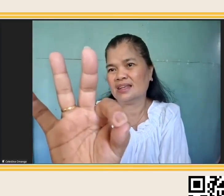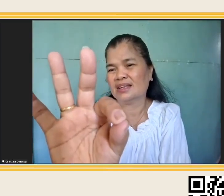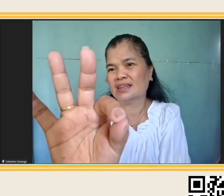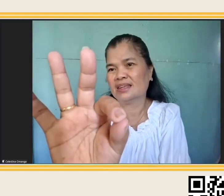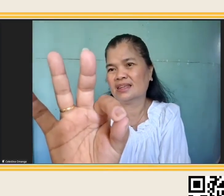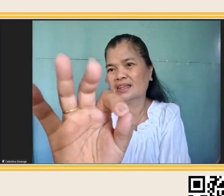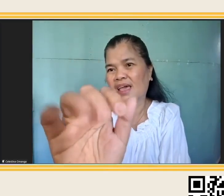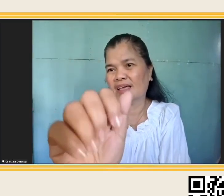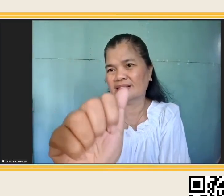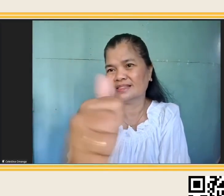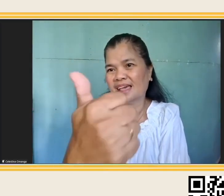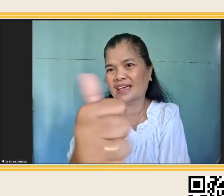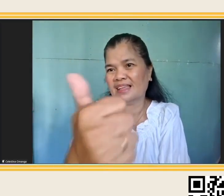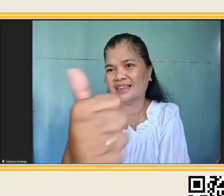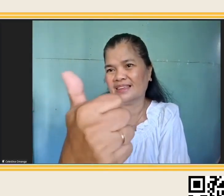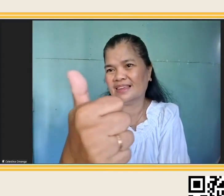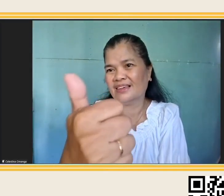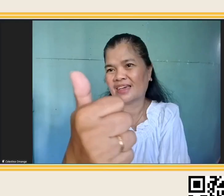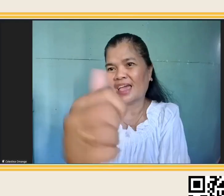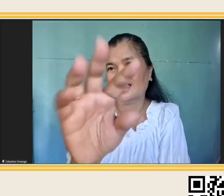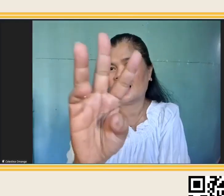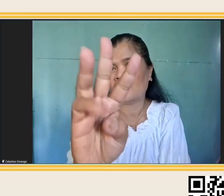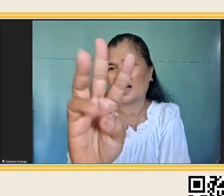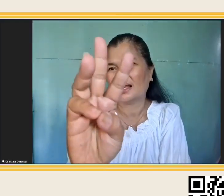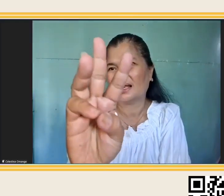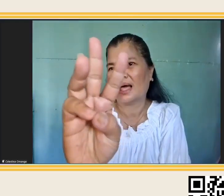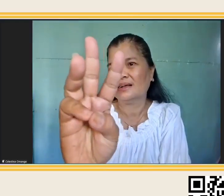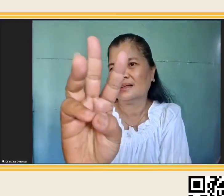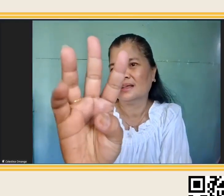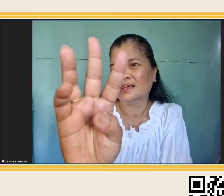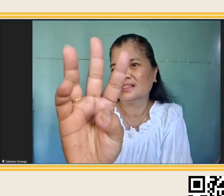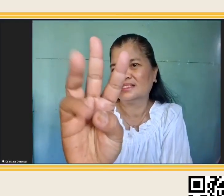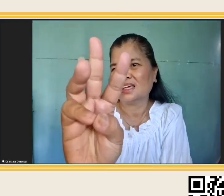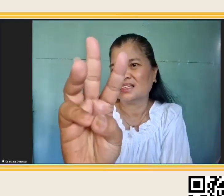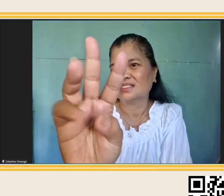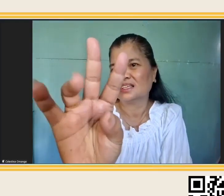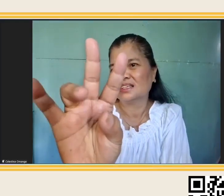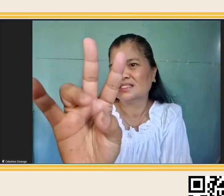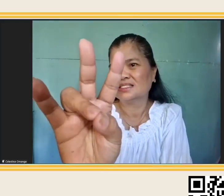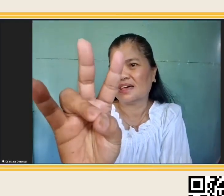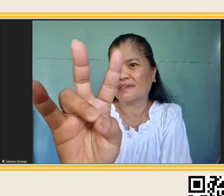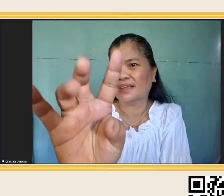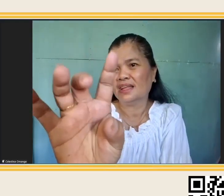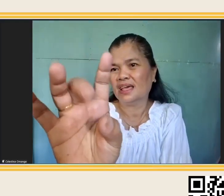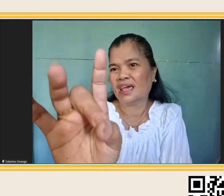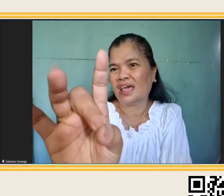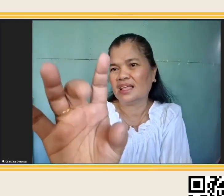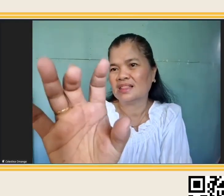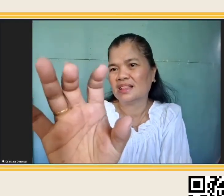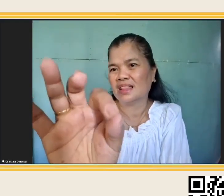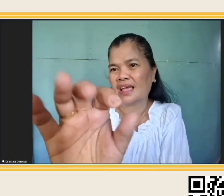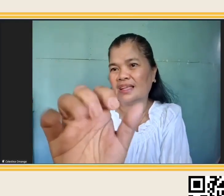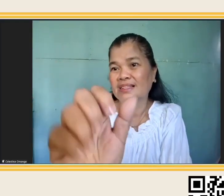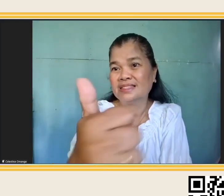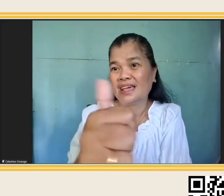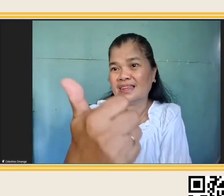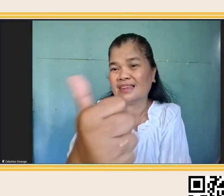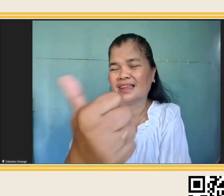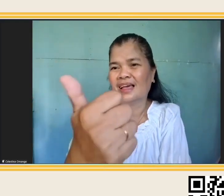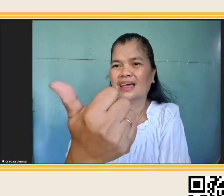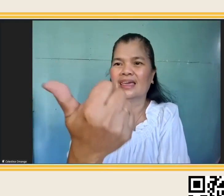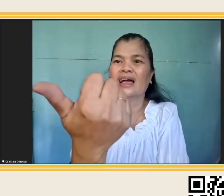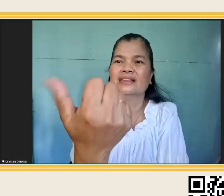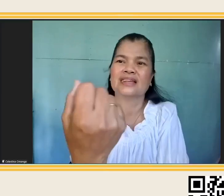9, and 10. Okay, hinahawakan lang 6, 7, 8, 9, and